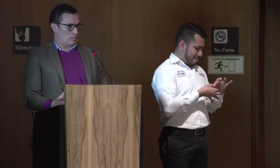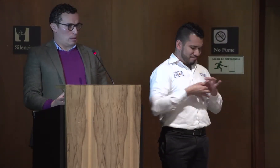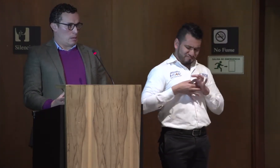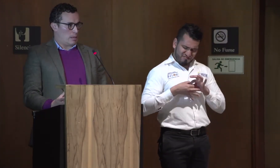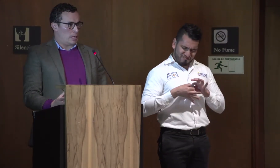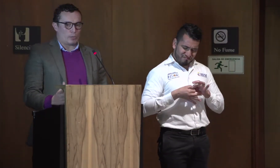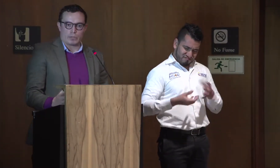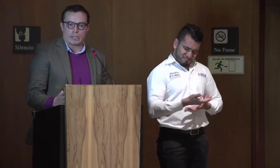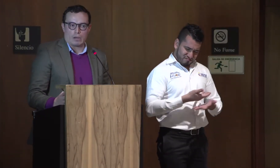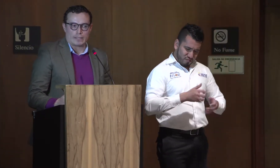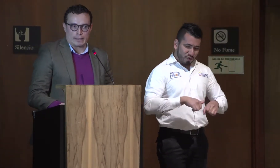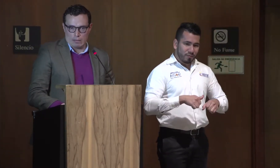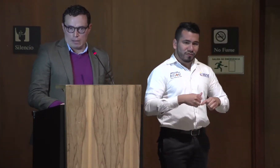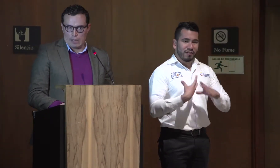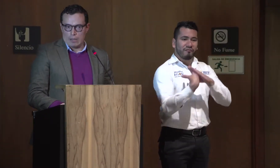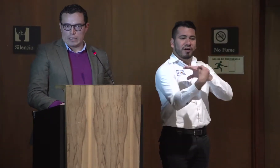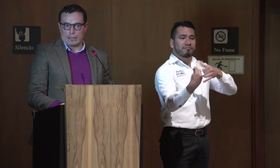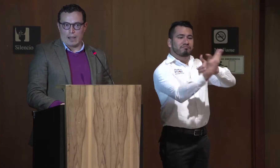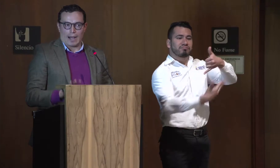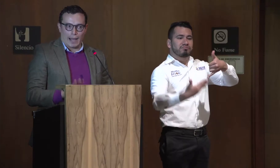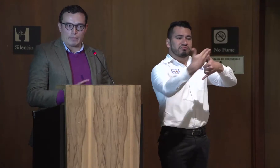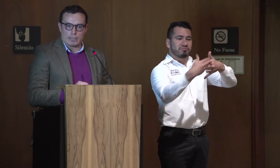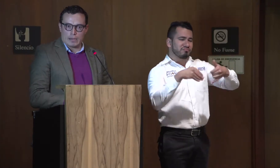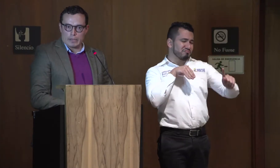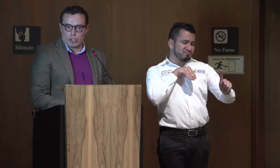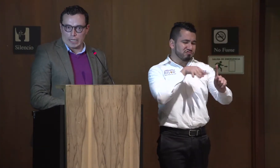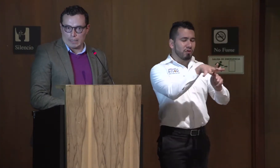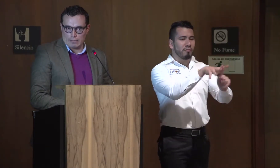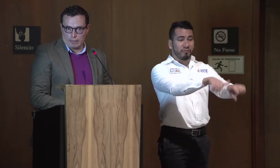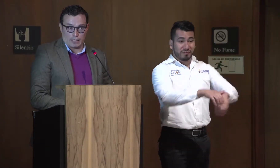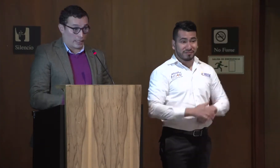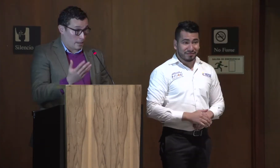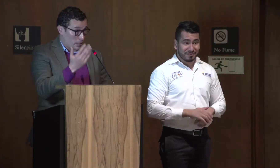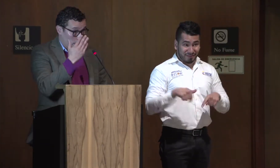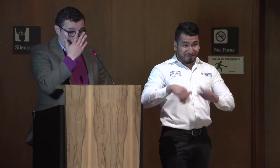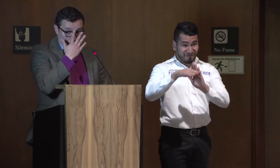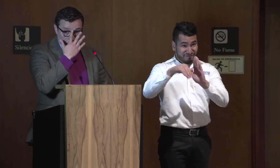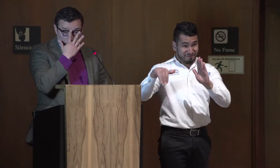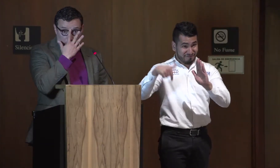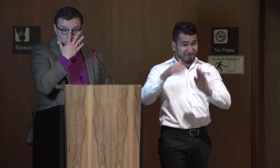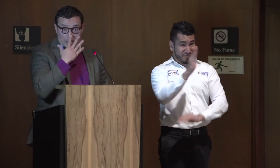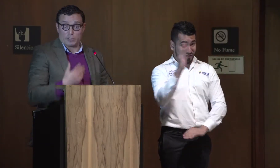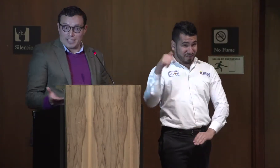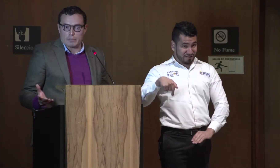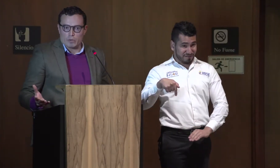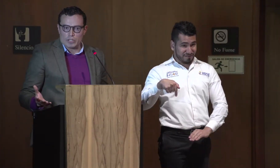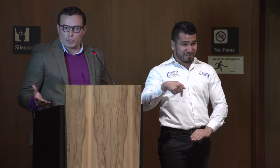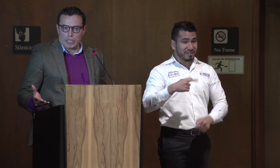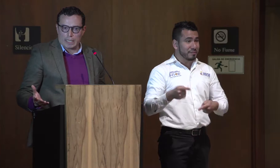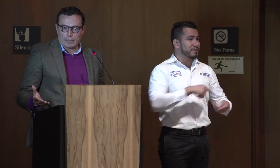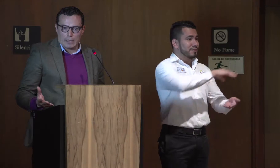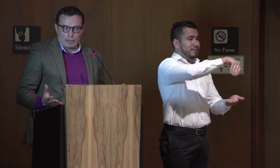afuera, y lo hemos empezado a hacer. O sea, acá además de la biblioteca está claramente el Centro Nacional de